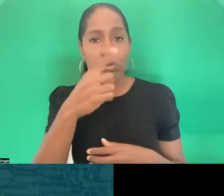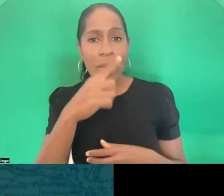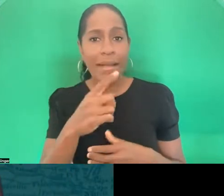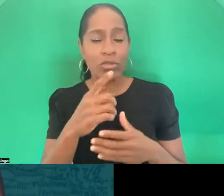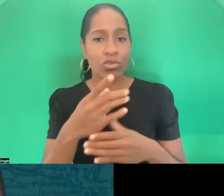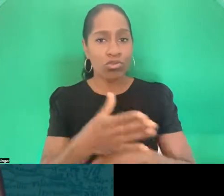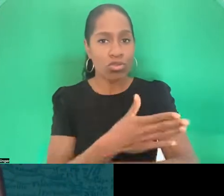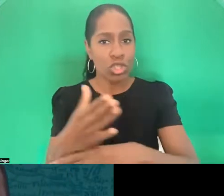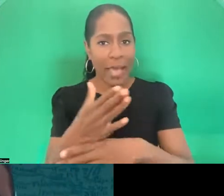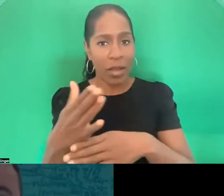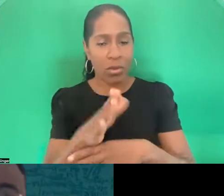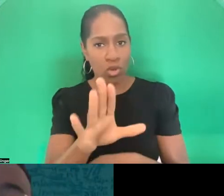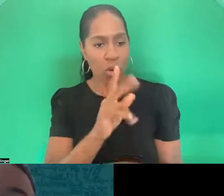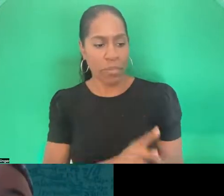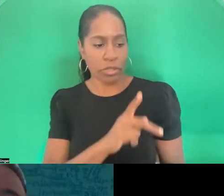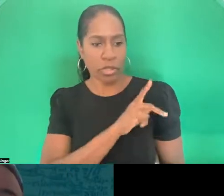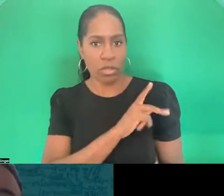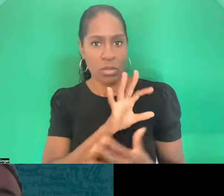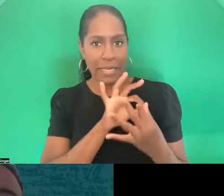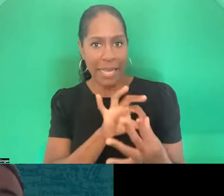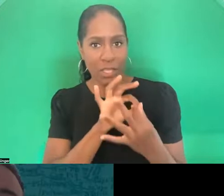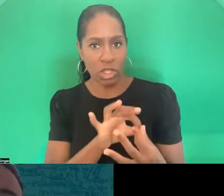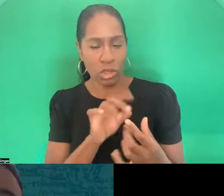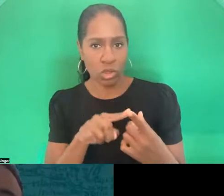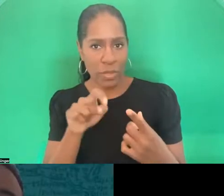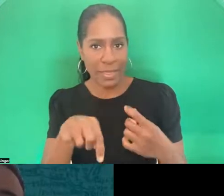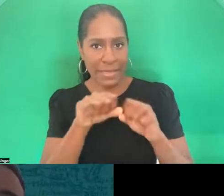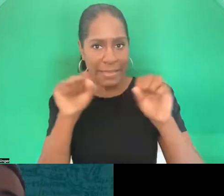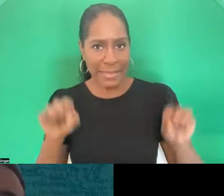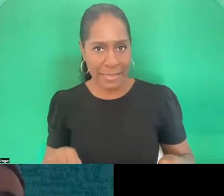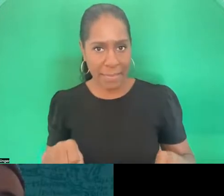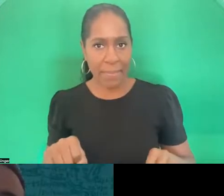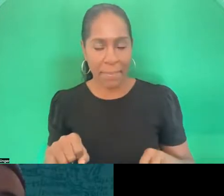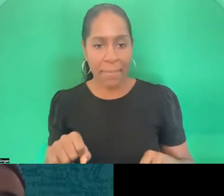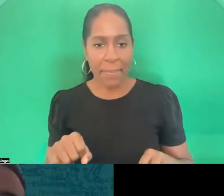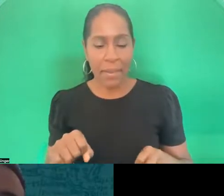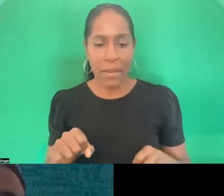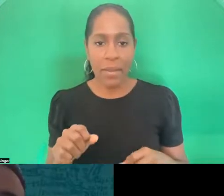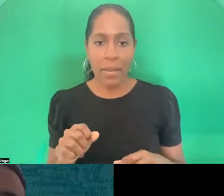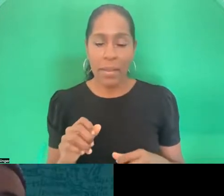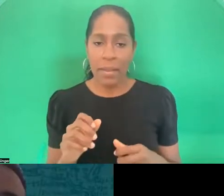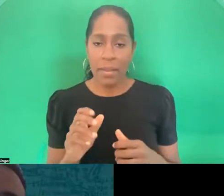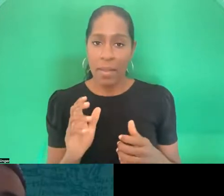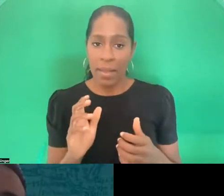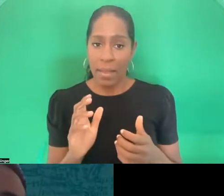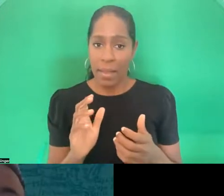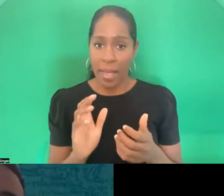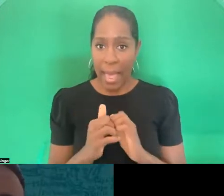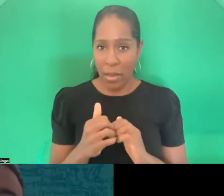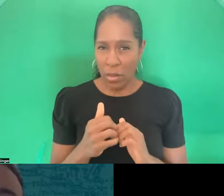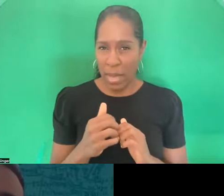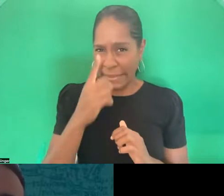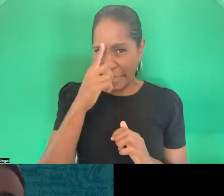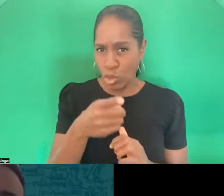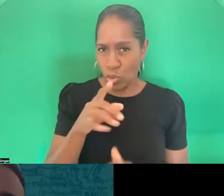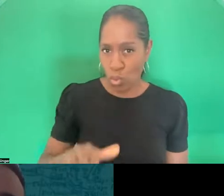termine tu parte compartiendo tu conexión personal con el sistema Y cómo